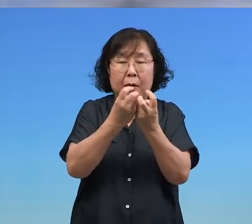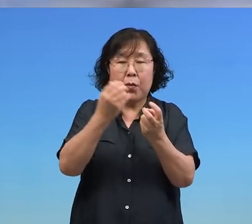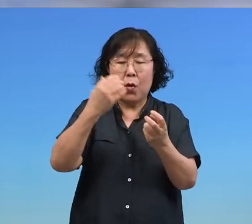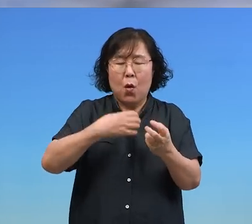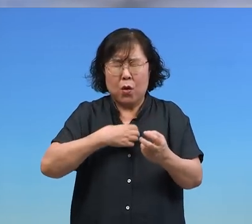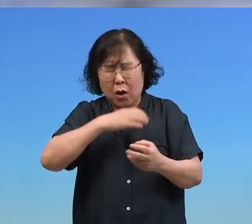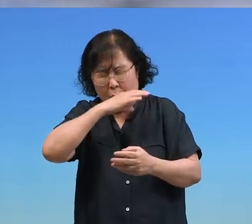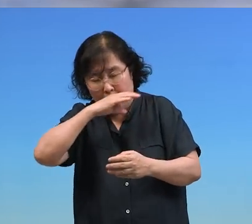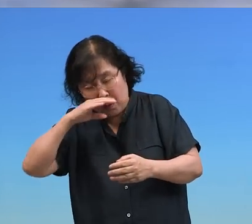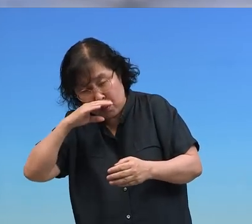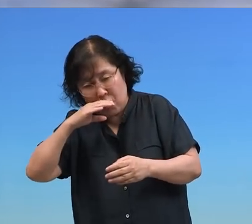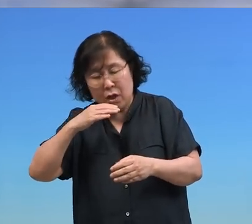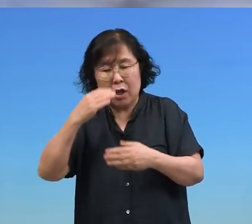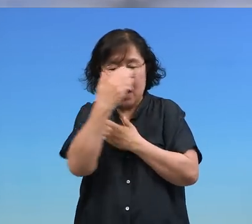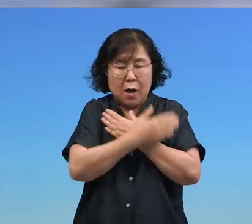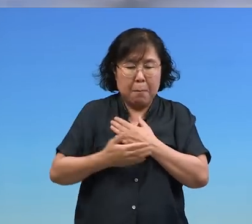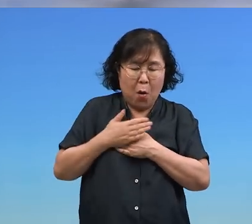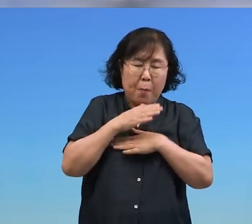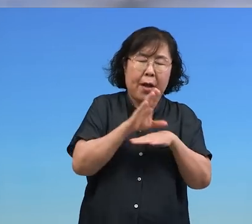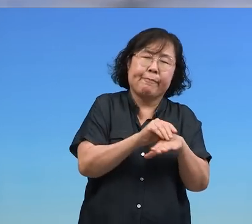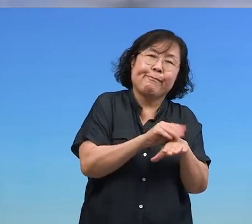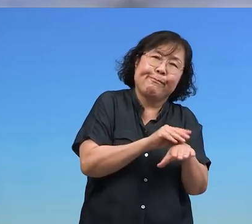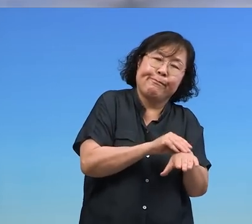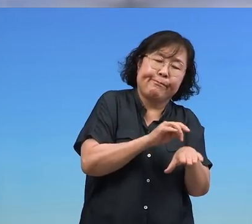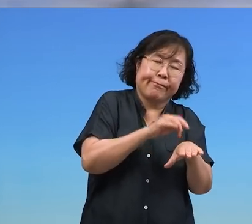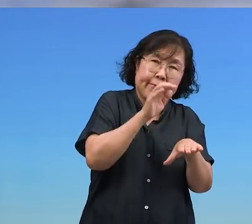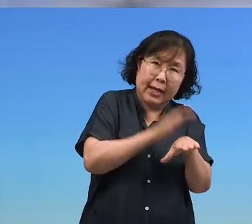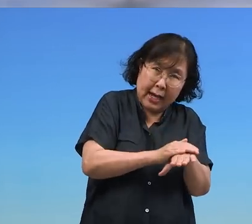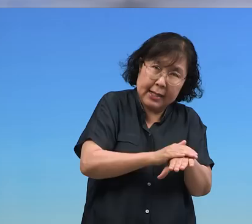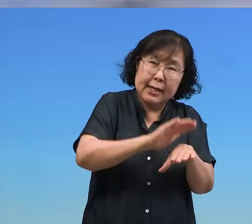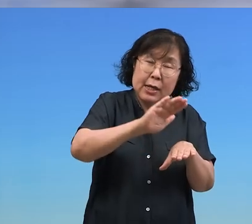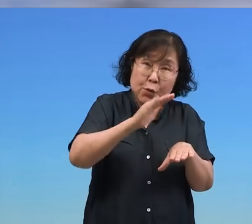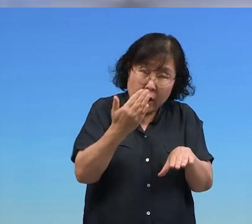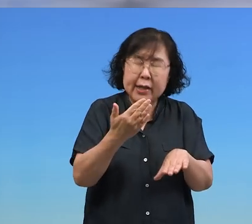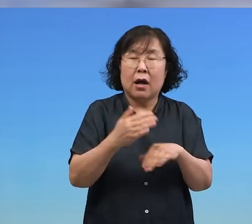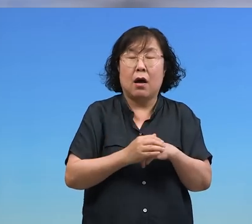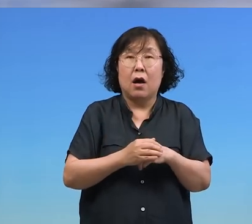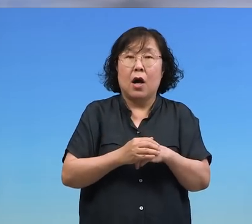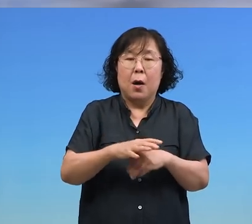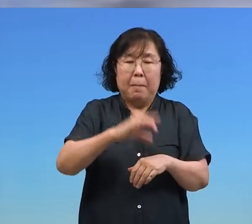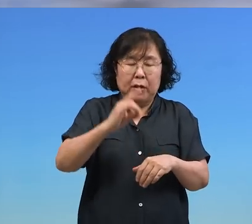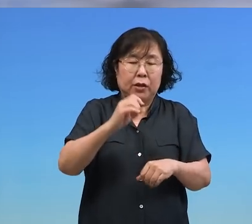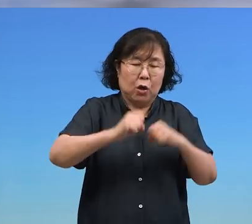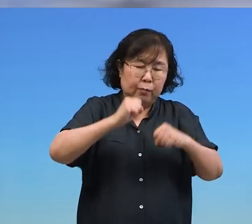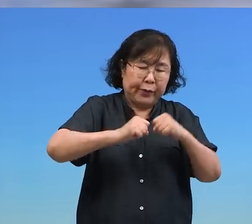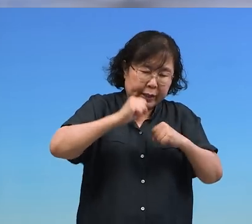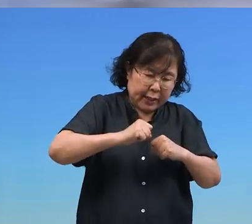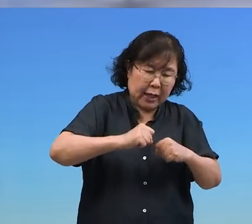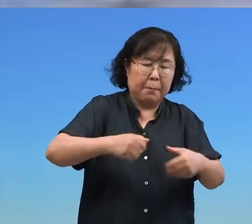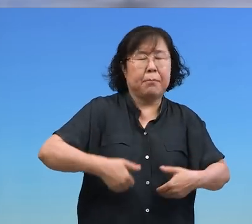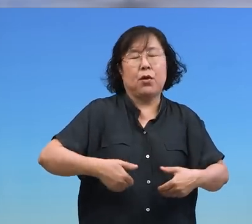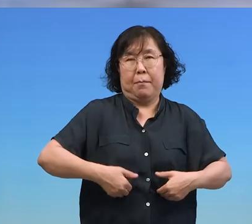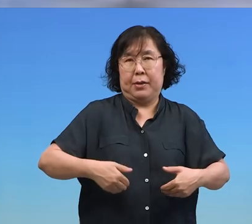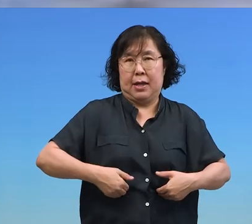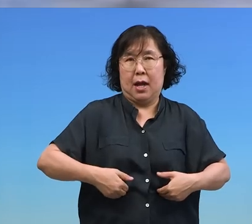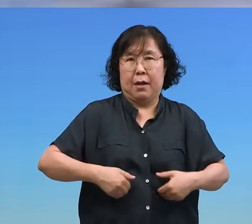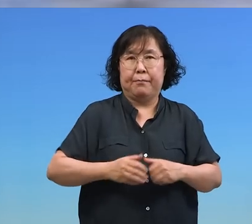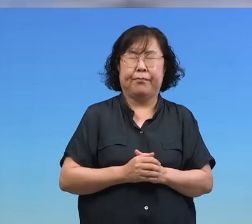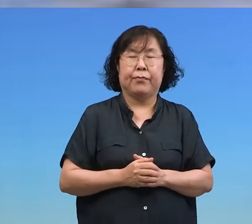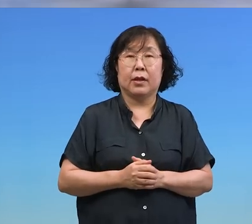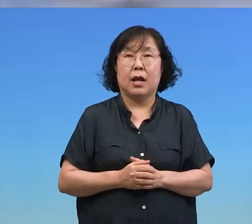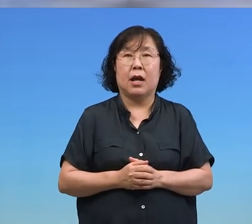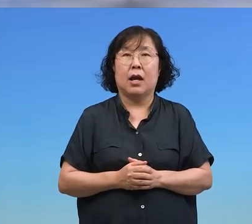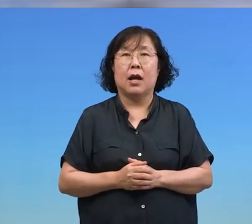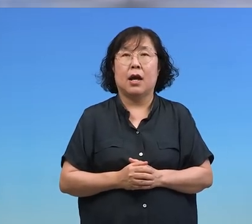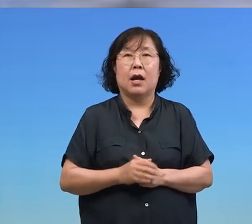경건 훈련을 하셔야 돼요 계속 경건 훈련을 해야 됩니다 폴란드의 세계적인 피아노 연주자로